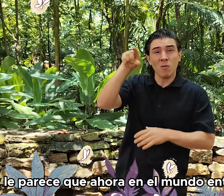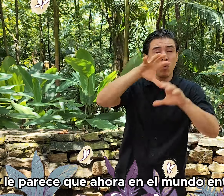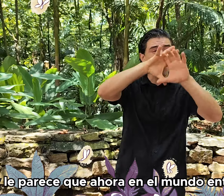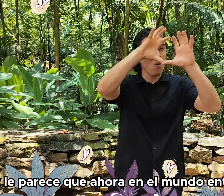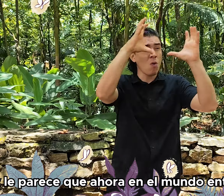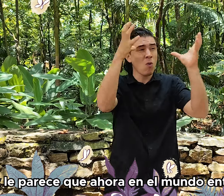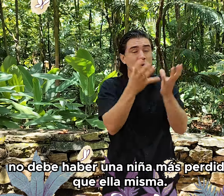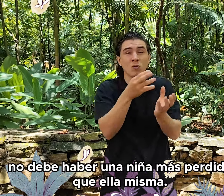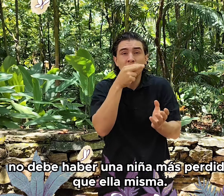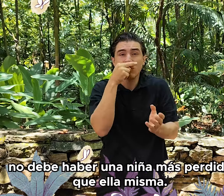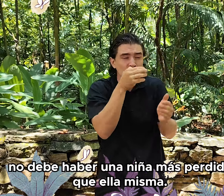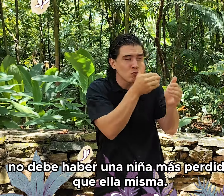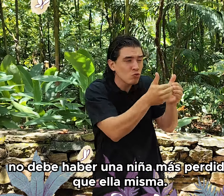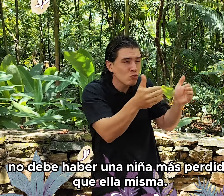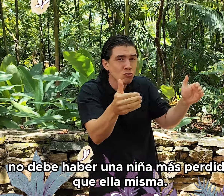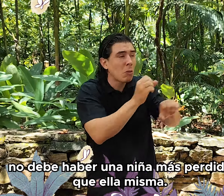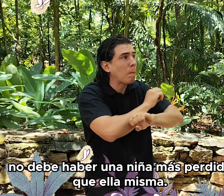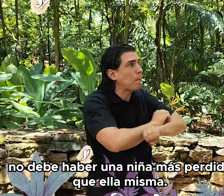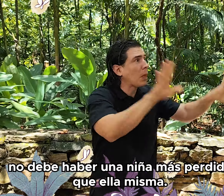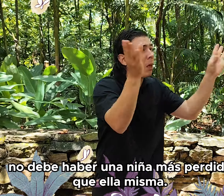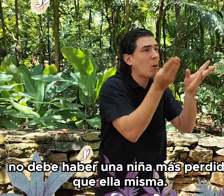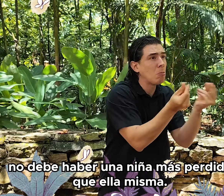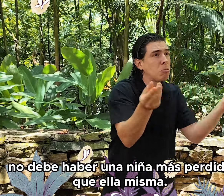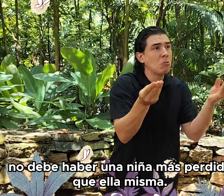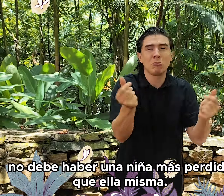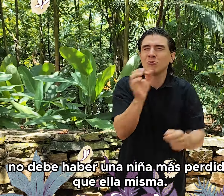entero no debe haber una niña más perdida que ella misma.